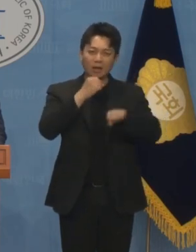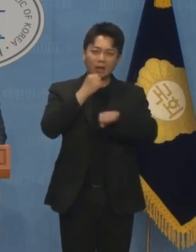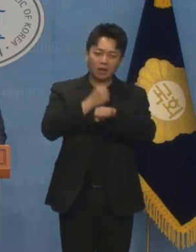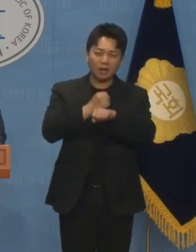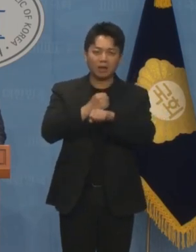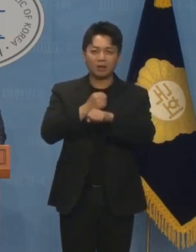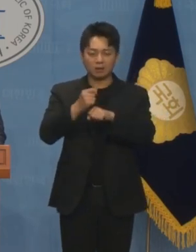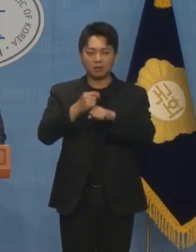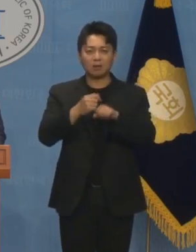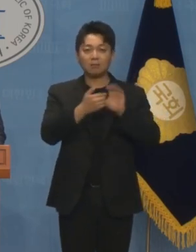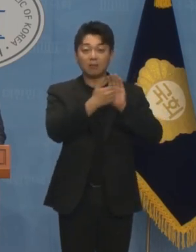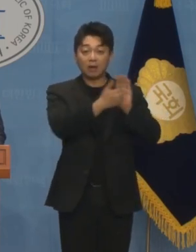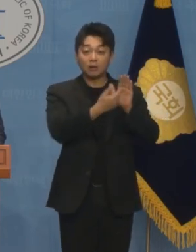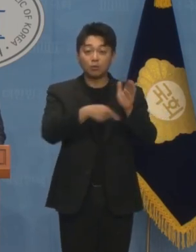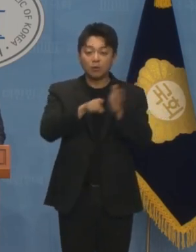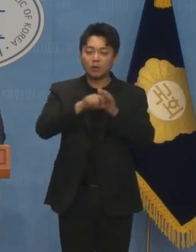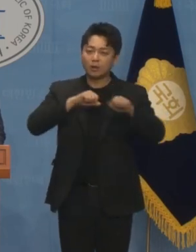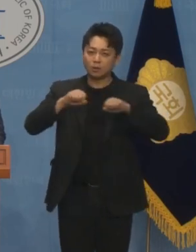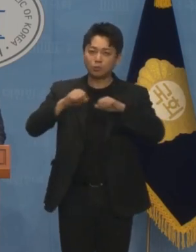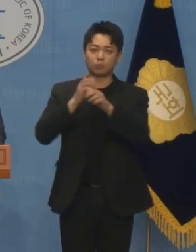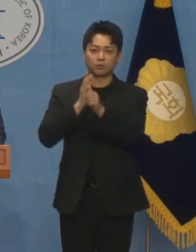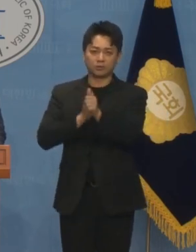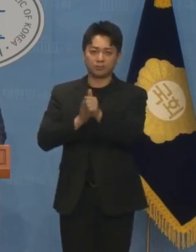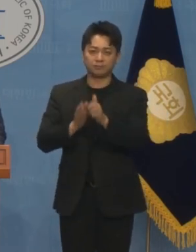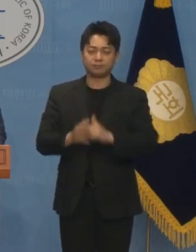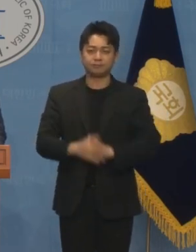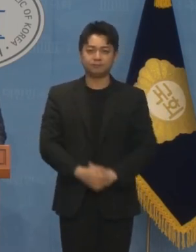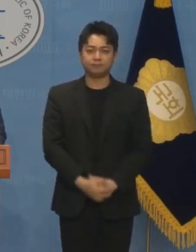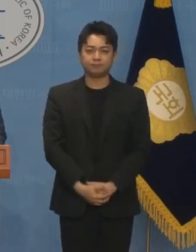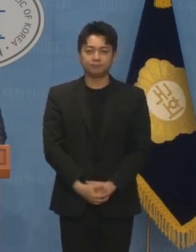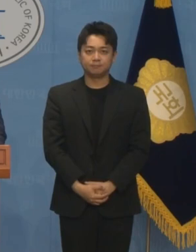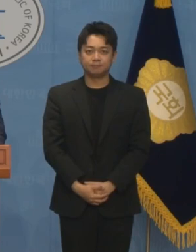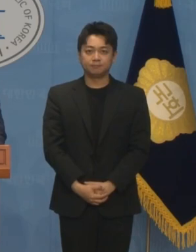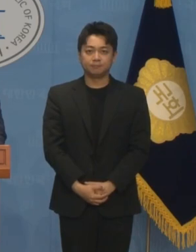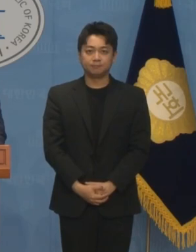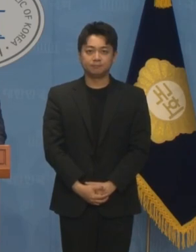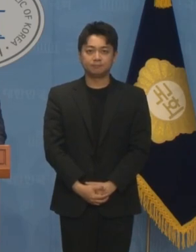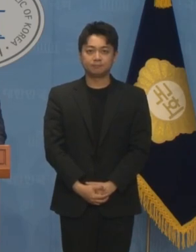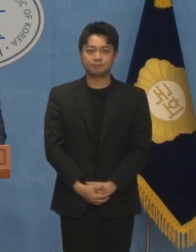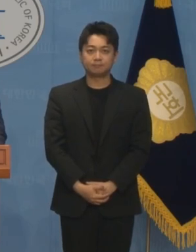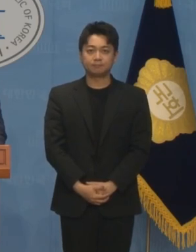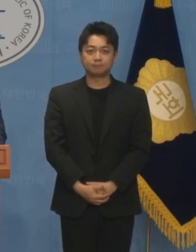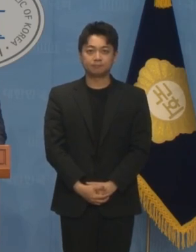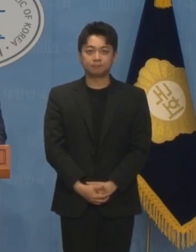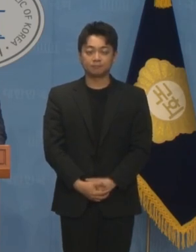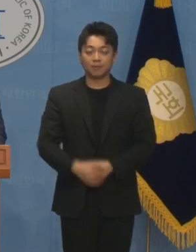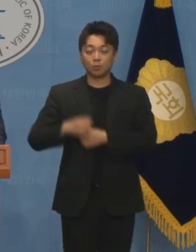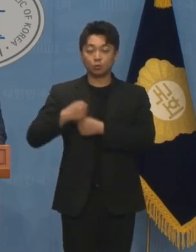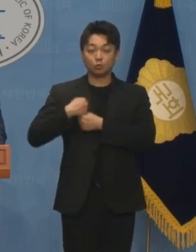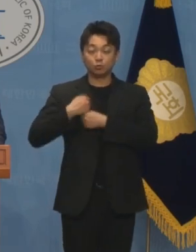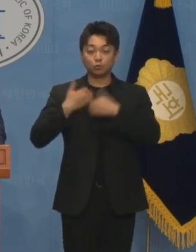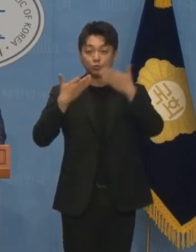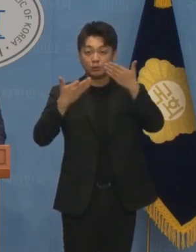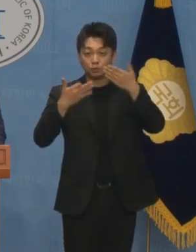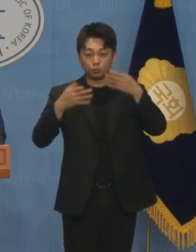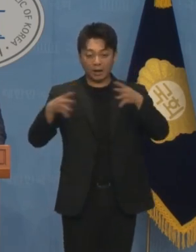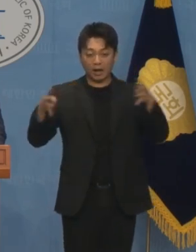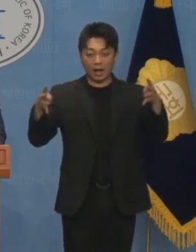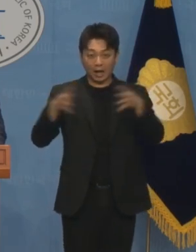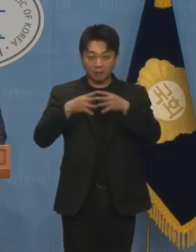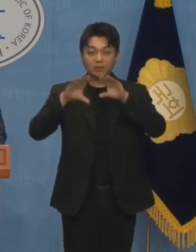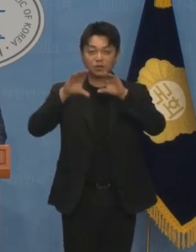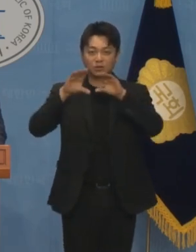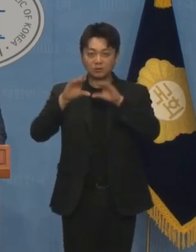대책을 세우기 바랍니다. 하지만 9.19 남북 군사합의 효력 정지와